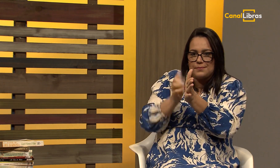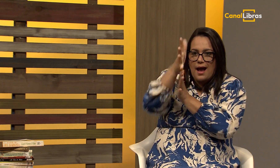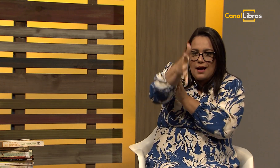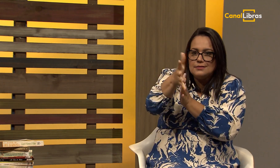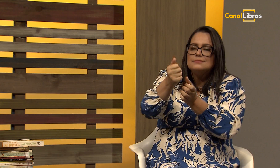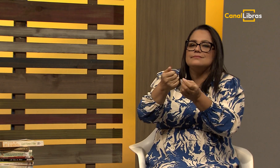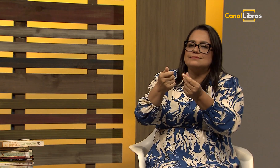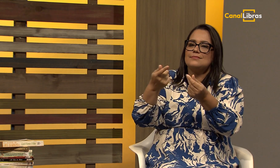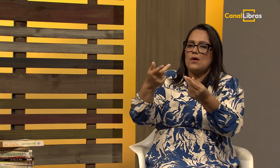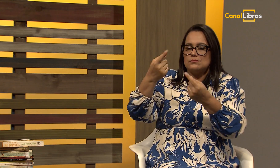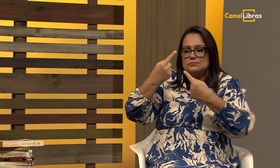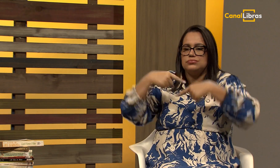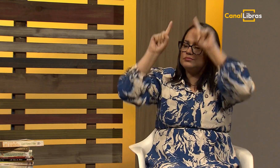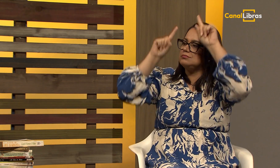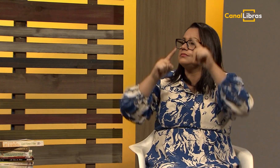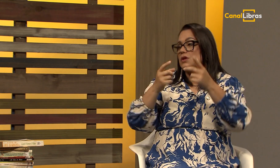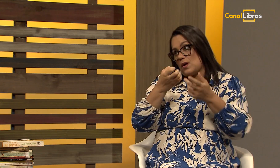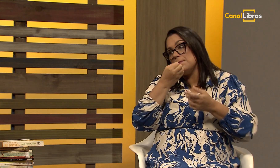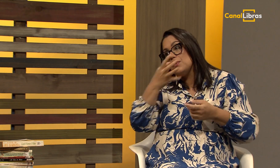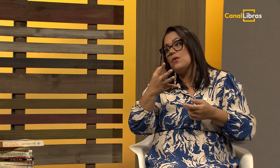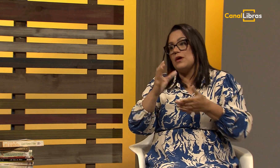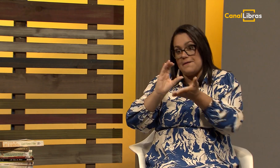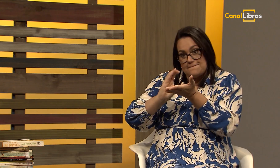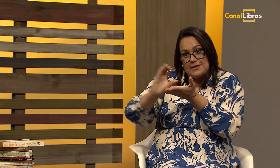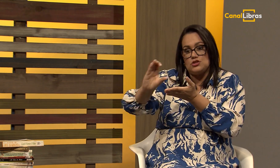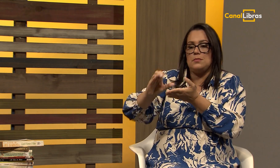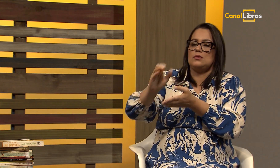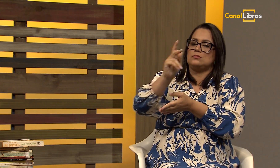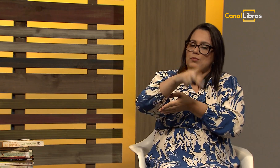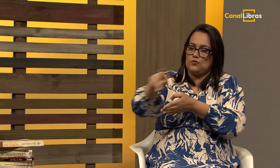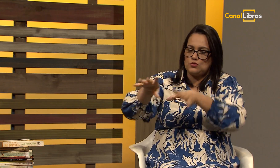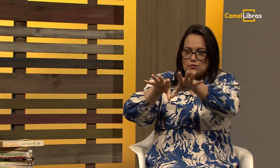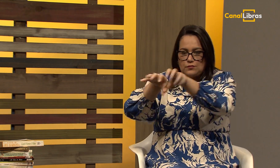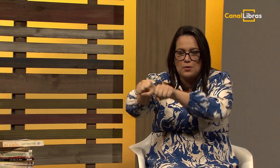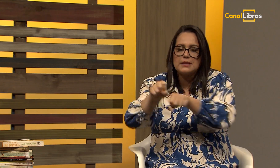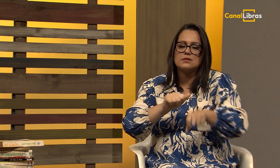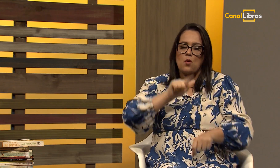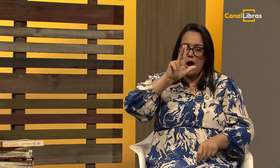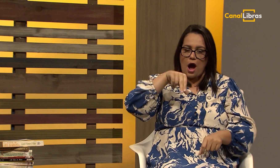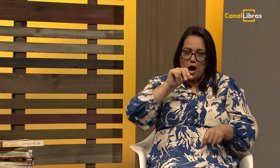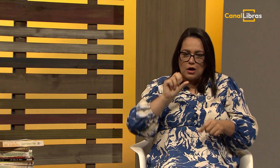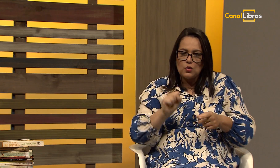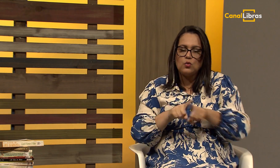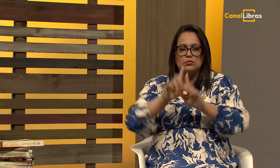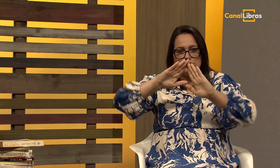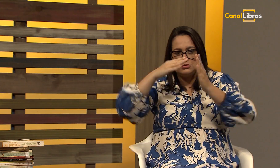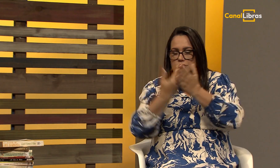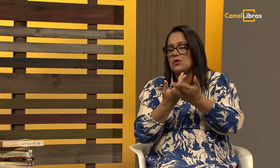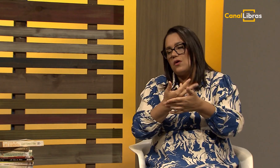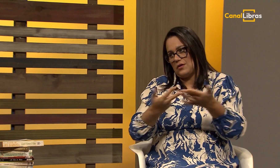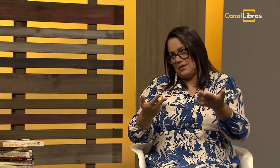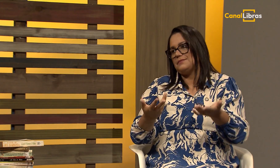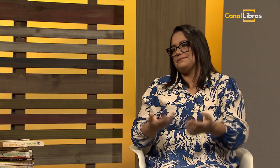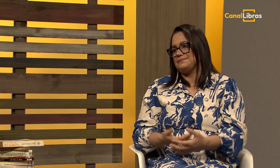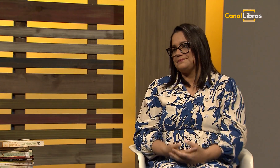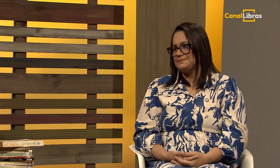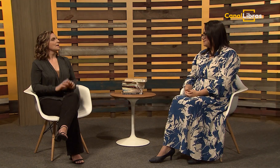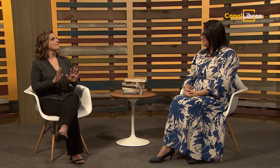e de qualidade em sala de aula. Mas se a Libras for a língua de instrução nesse processo, vai acontecer de fato uma boa formação de professores, assim como